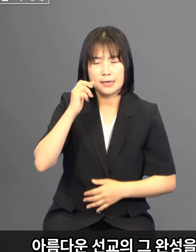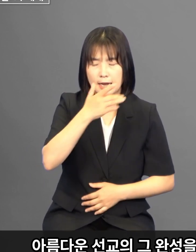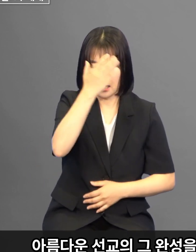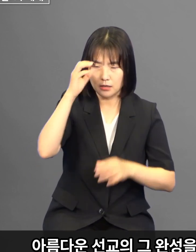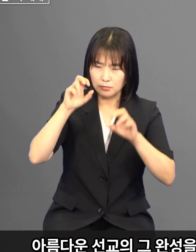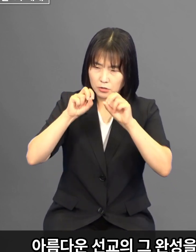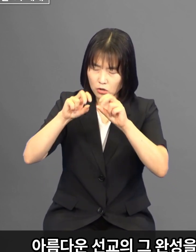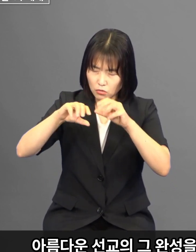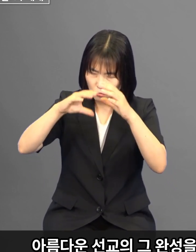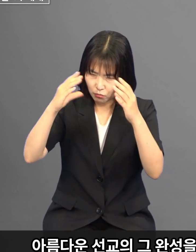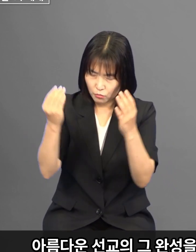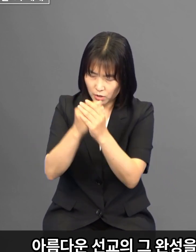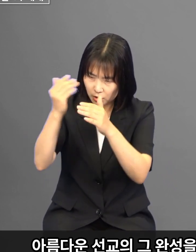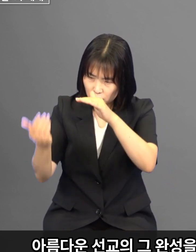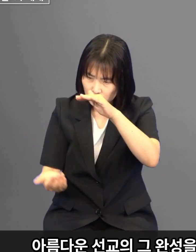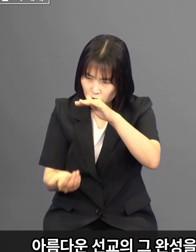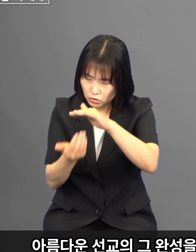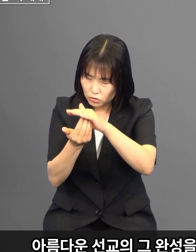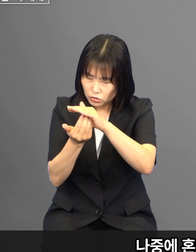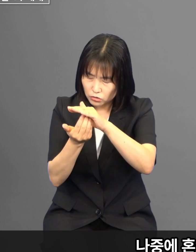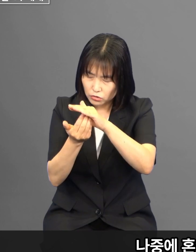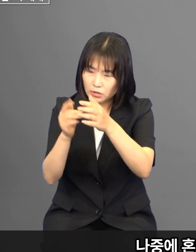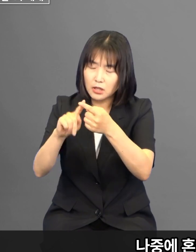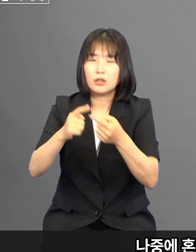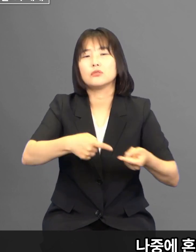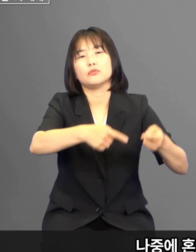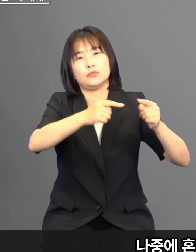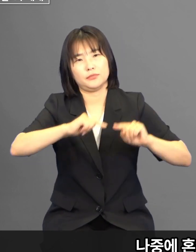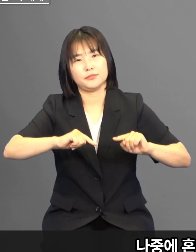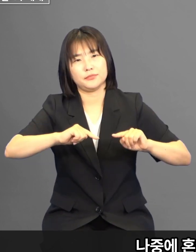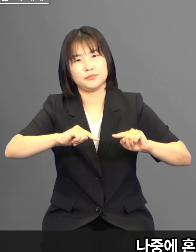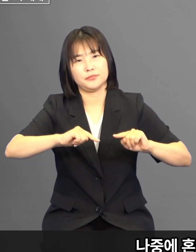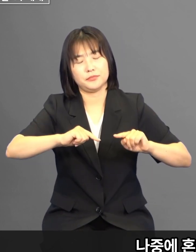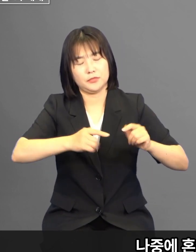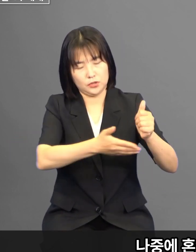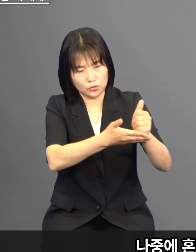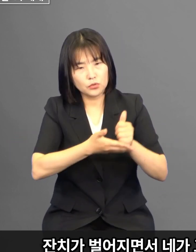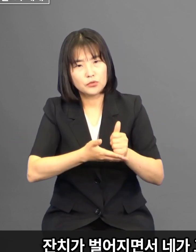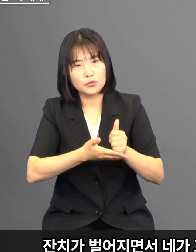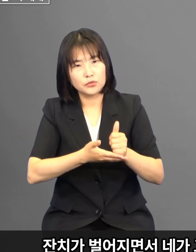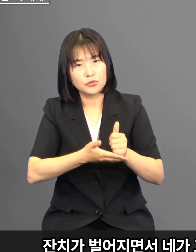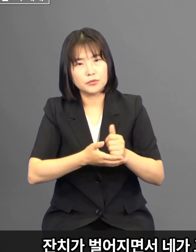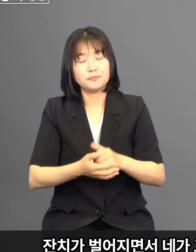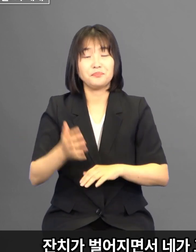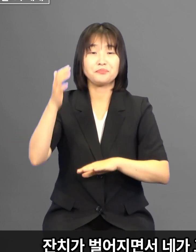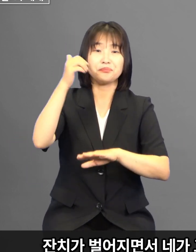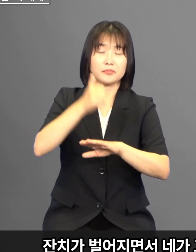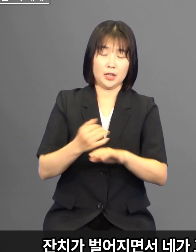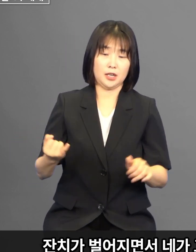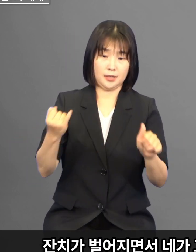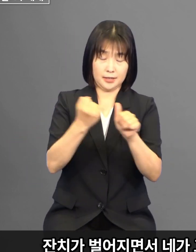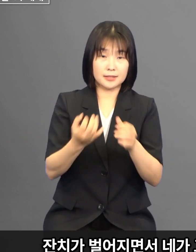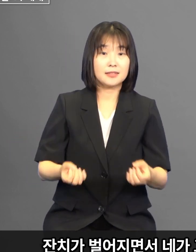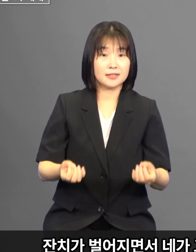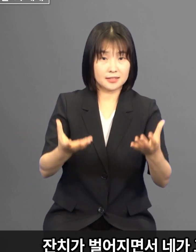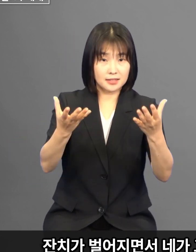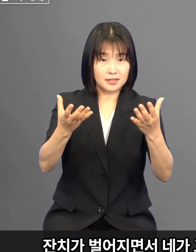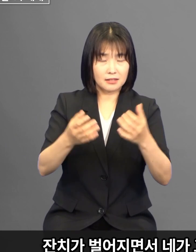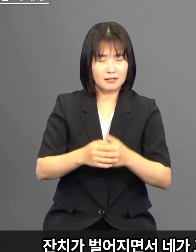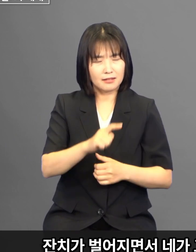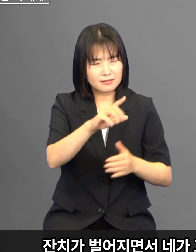수 있도록 초청해 주시는 거예요. 나중에 혼인잔치가 벌어지겠죠. 잔치가 벌어지면서 너가 그때